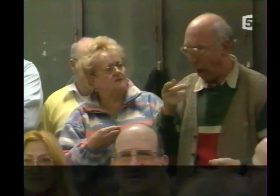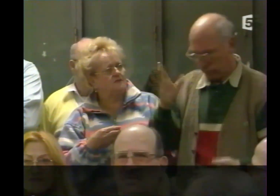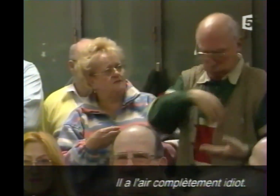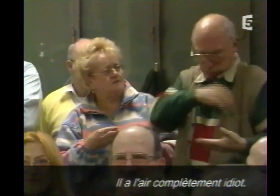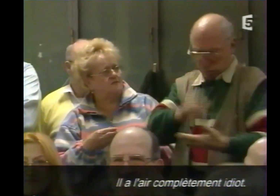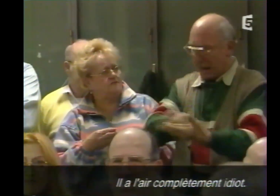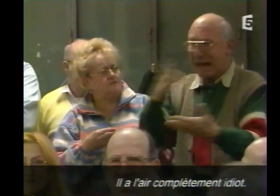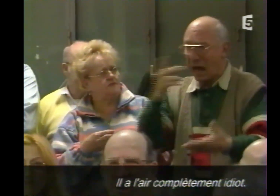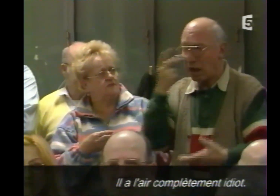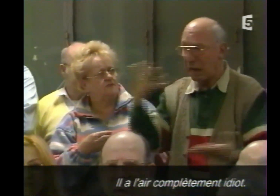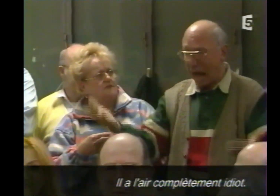Papa.